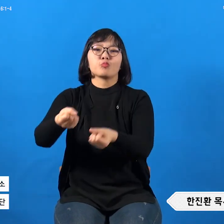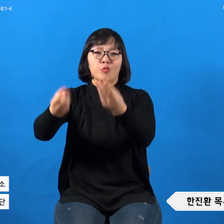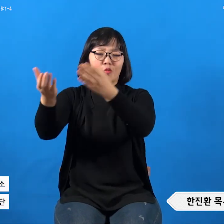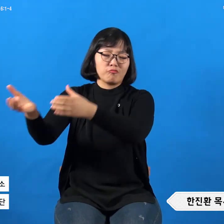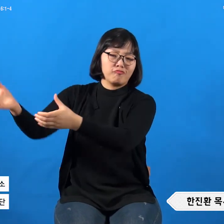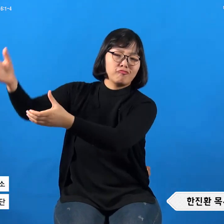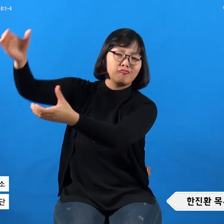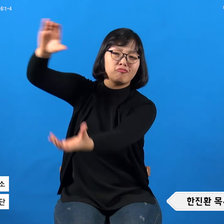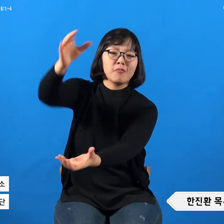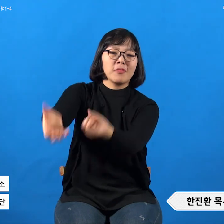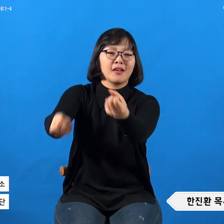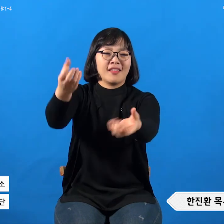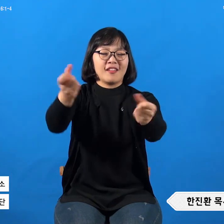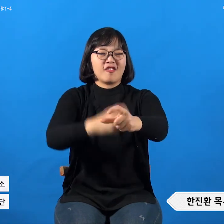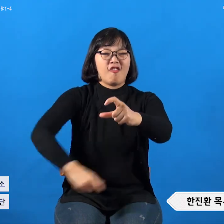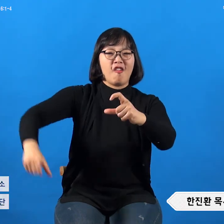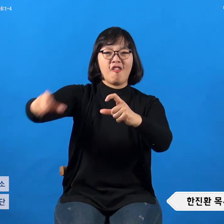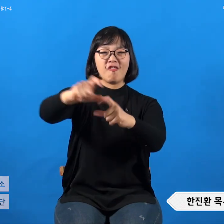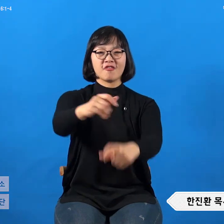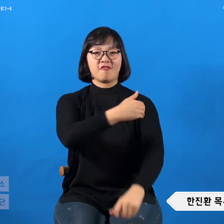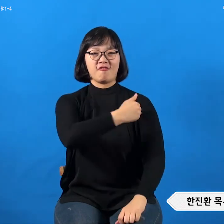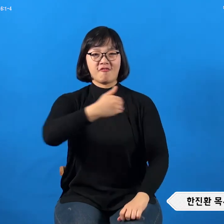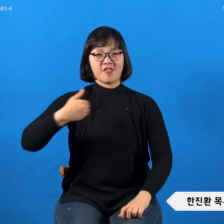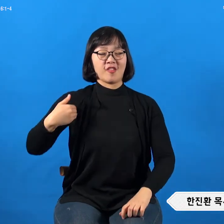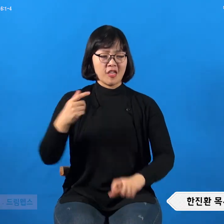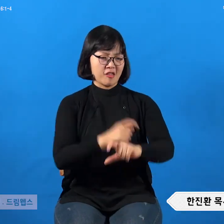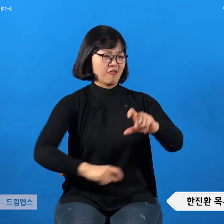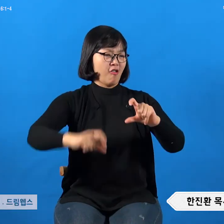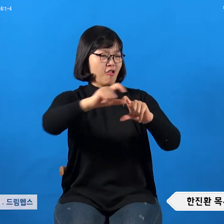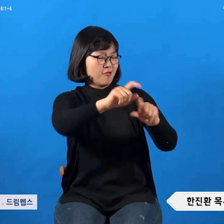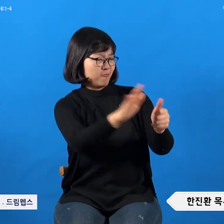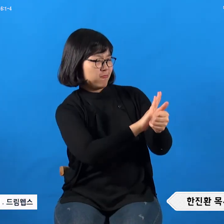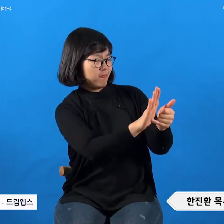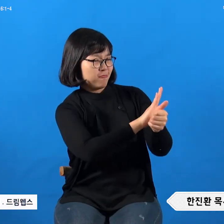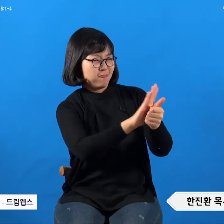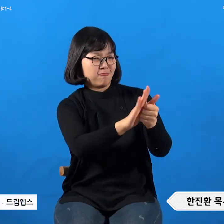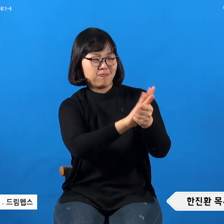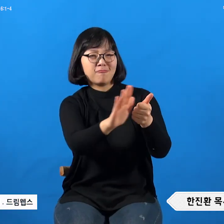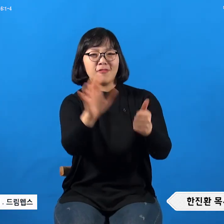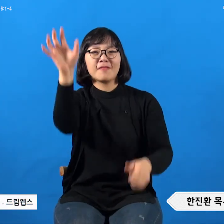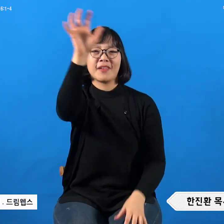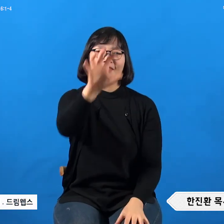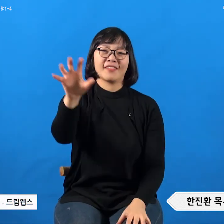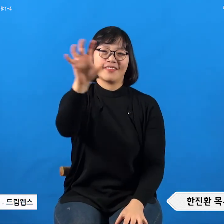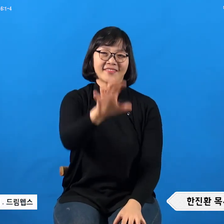더 넉넉하게 되고 그래서 더 많이 바치게 되고 하는 이 축복의